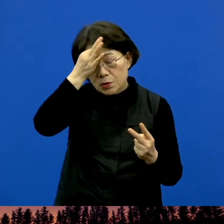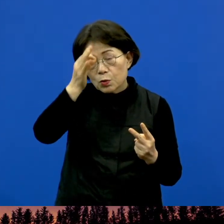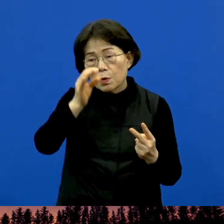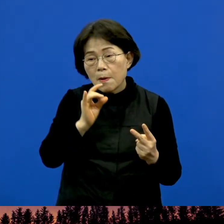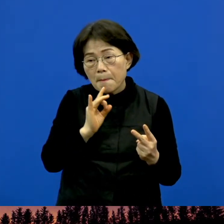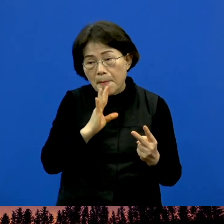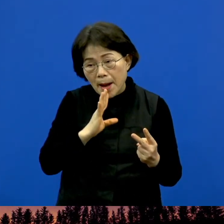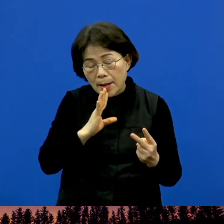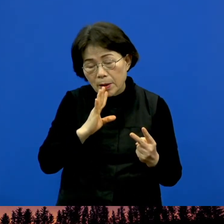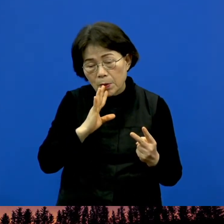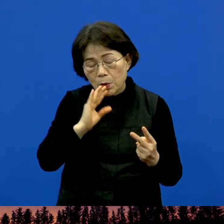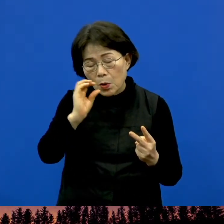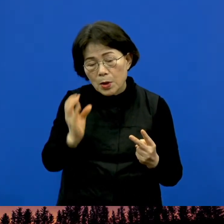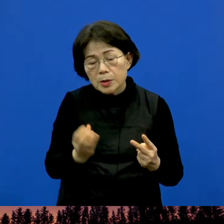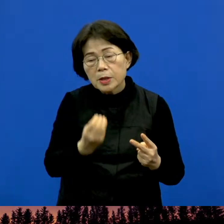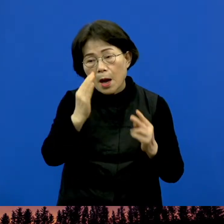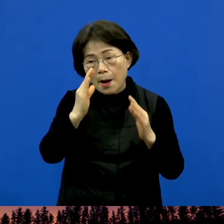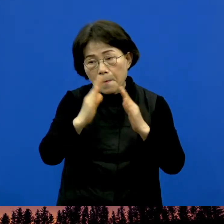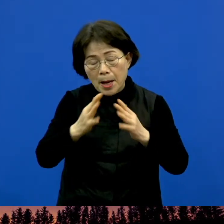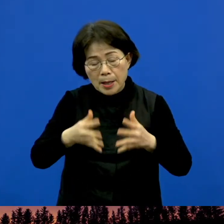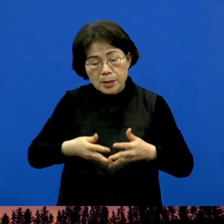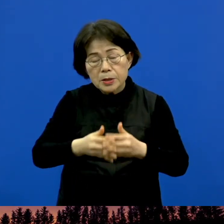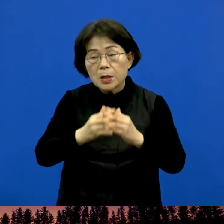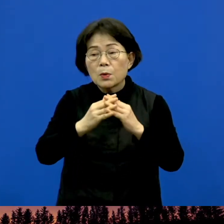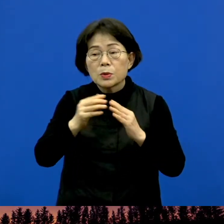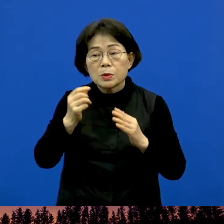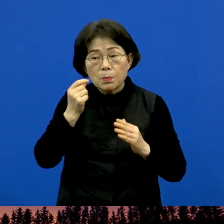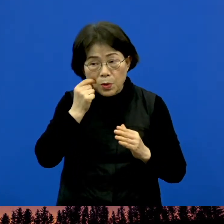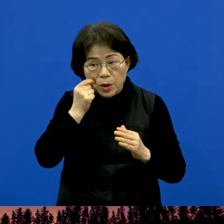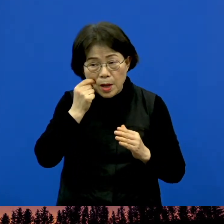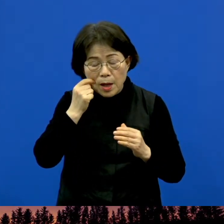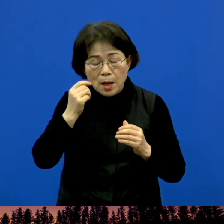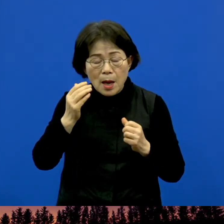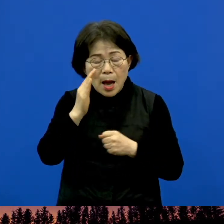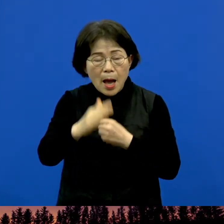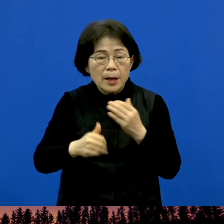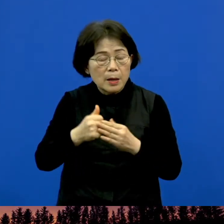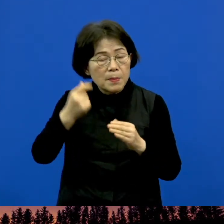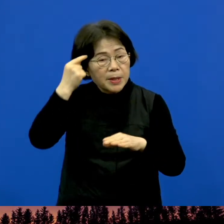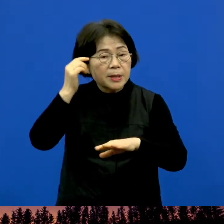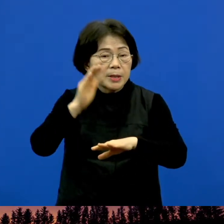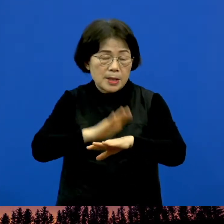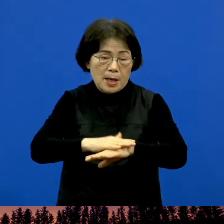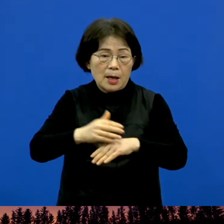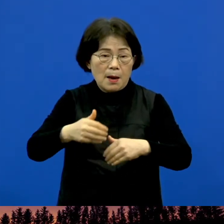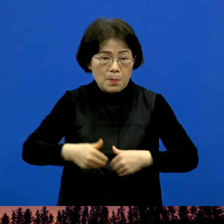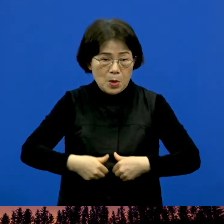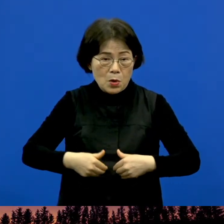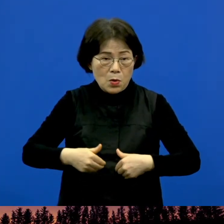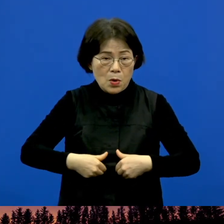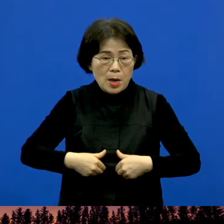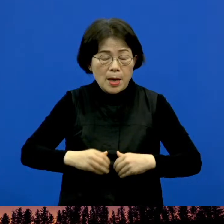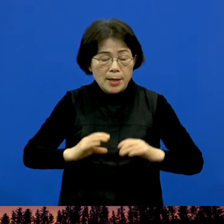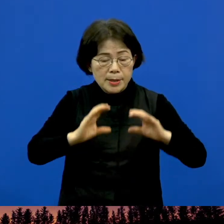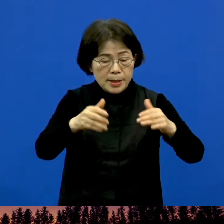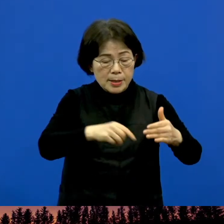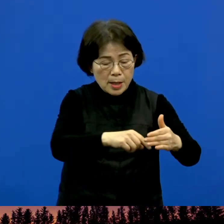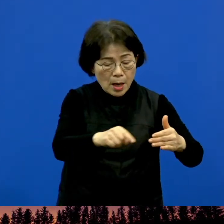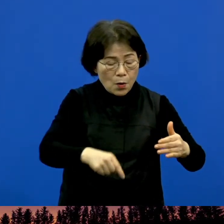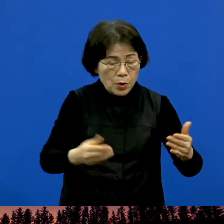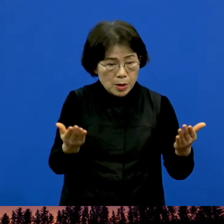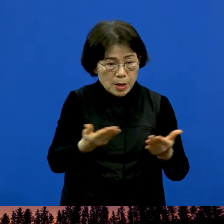기술만으로 지을 수 있는 게, 만들 수 있는 게 아니고 하나님의 지혜가 필요하다. 여러분 우리가 이 세상 속에서 일을 할